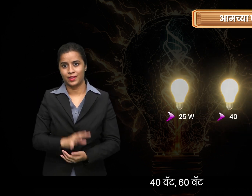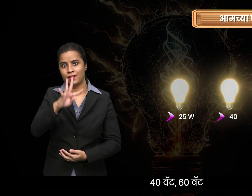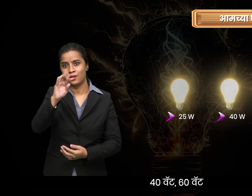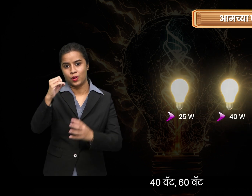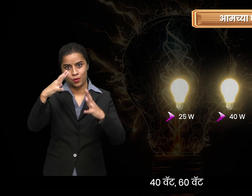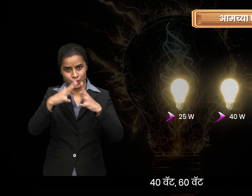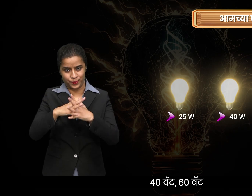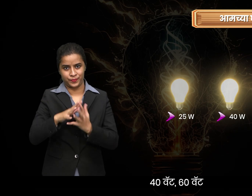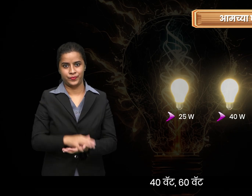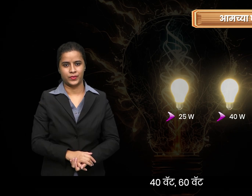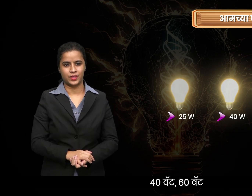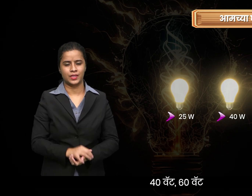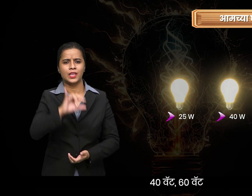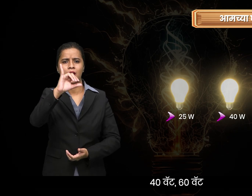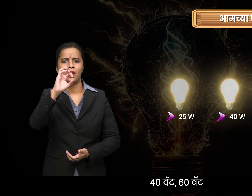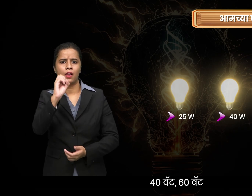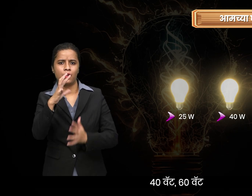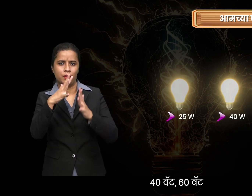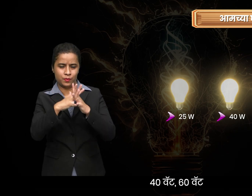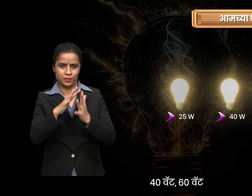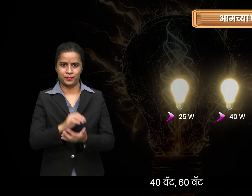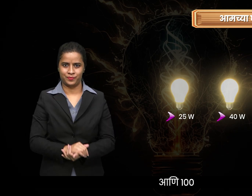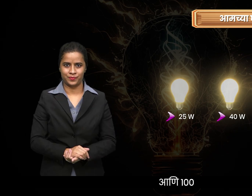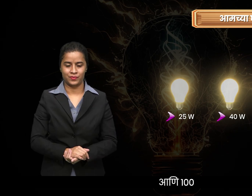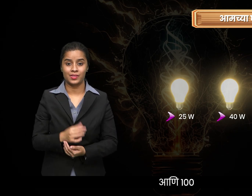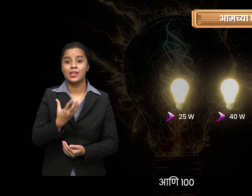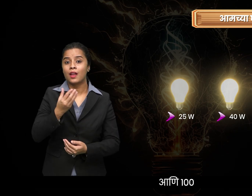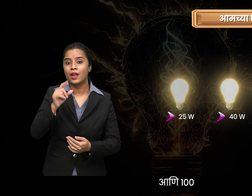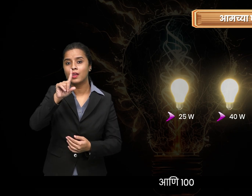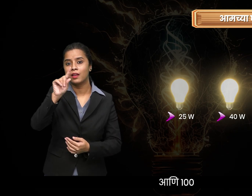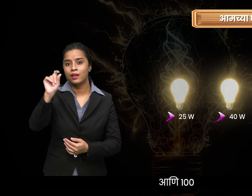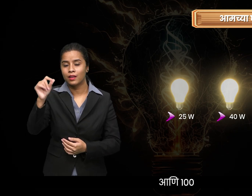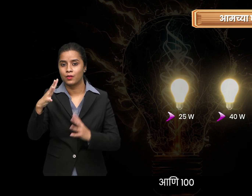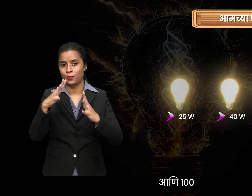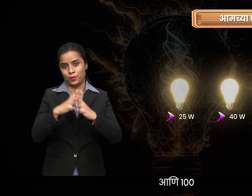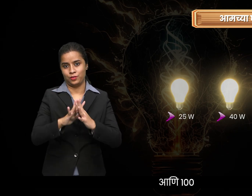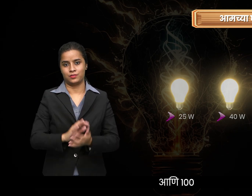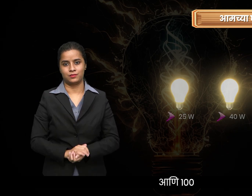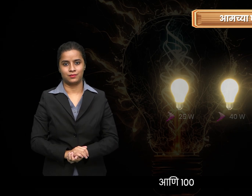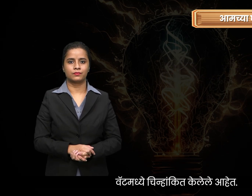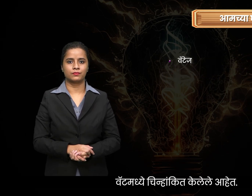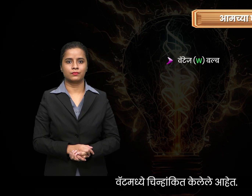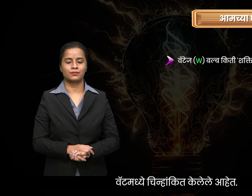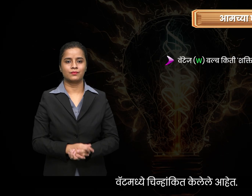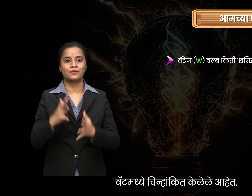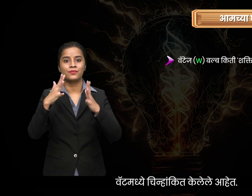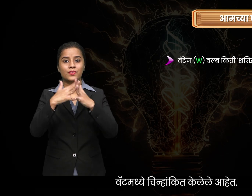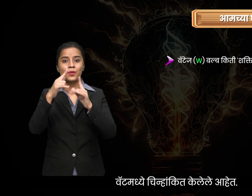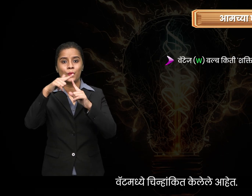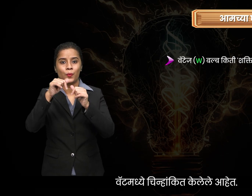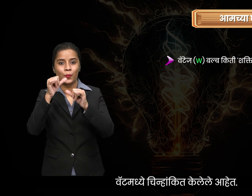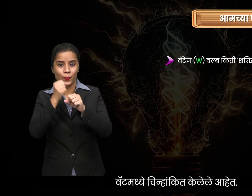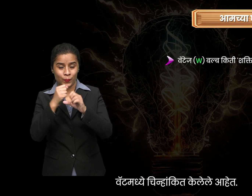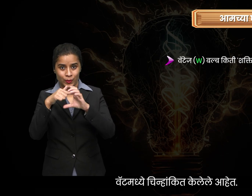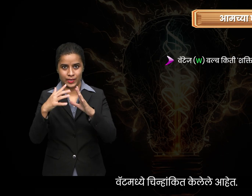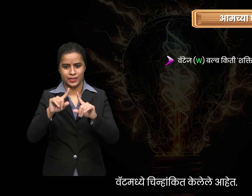किंवा 40 वॉट किंवा 60 वॉट आणि 100 वॉट मध्ये